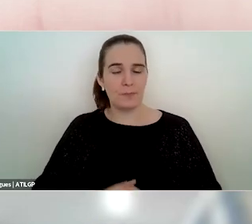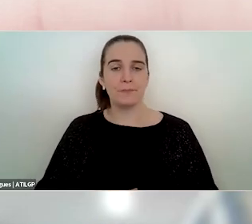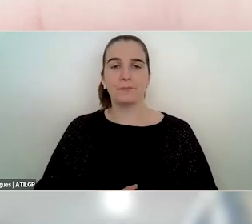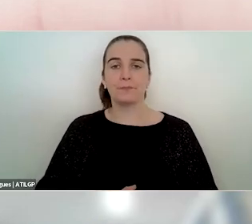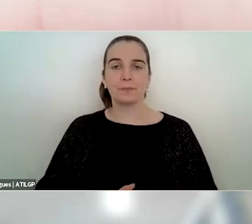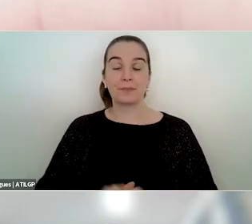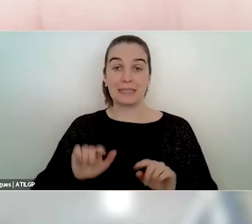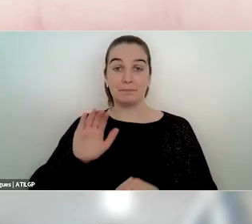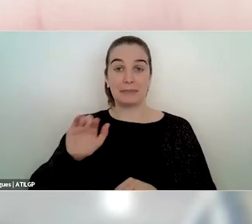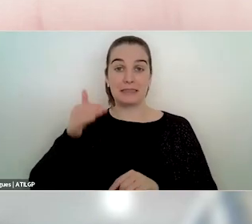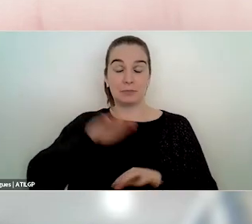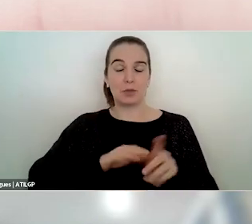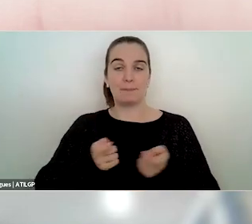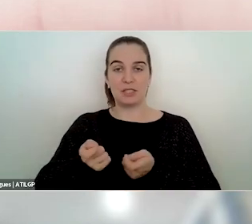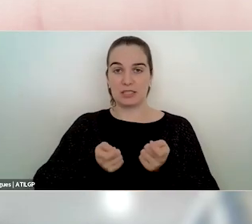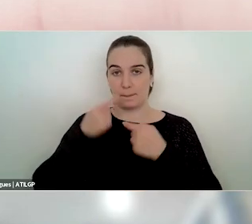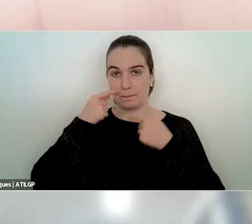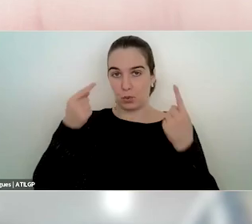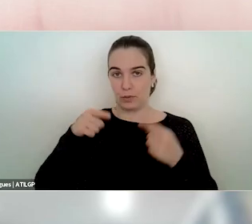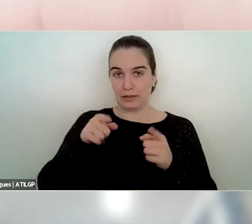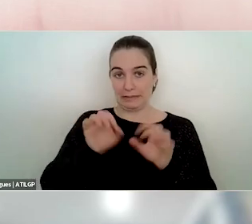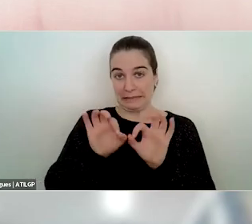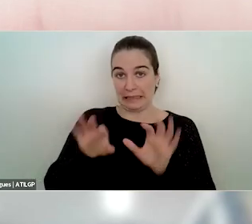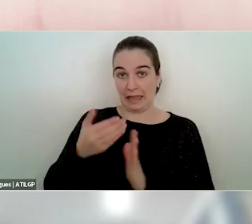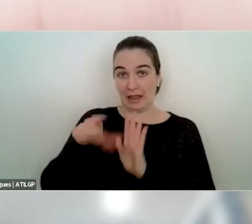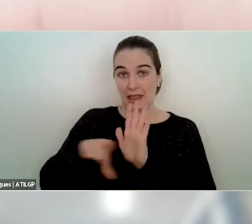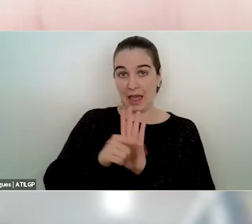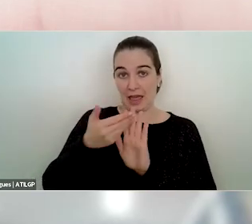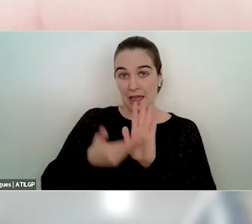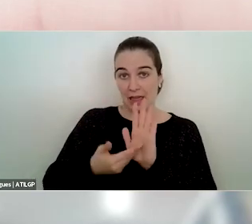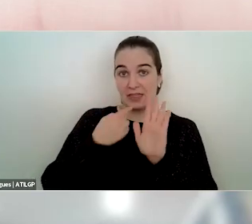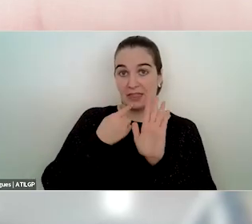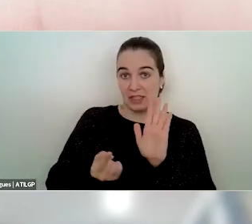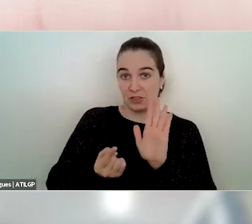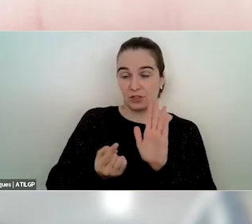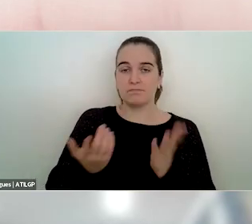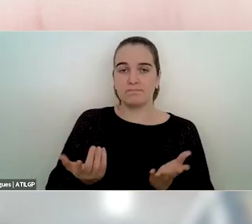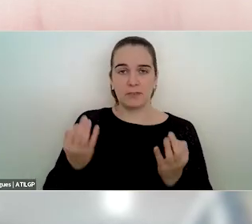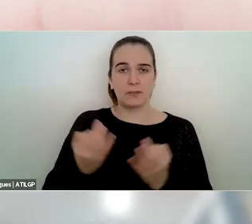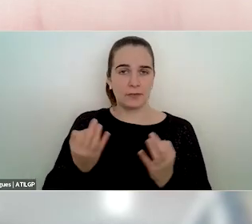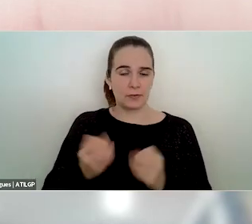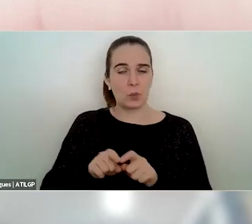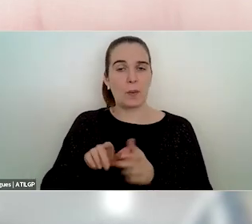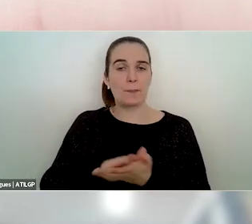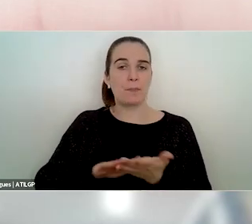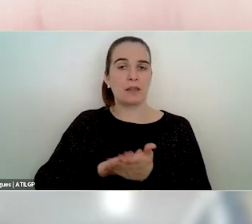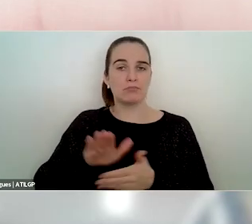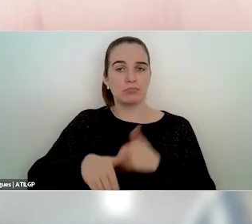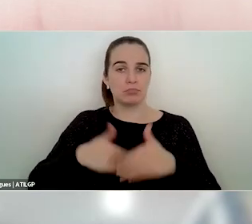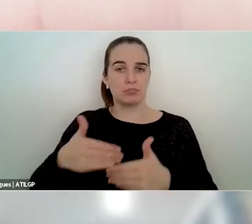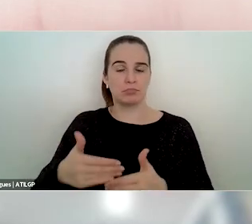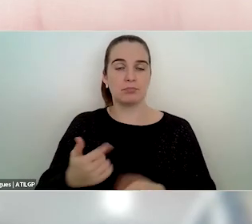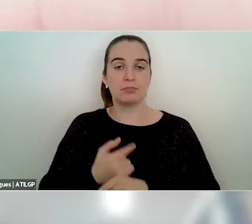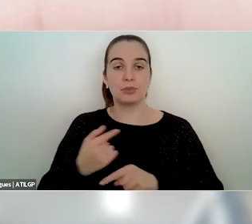Este princípio da administração pública, conforme é definido pela lei, é aqui um ponto de partida porque acho que já